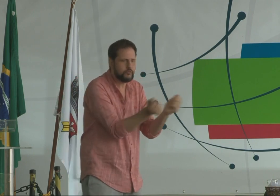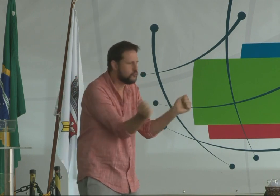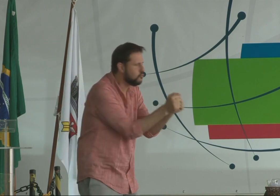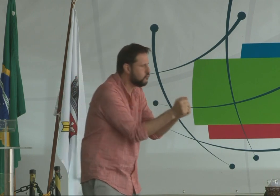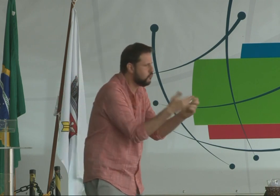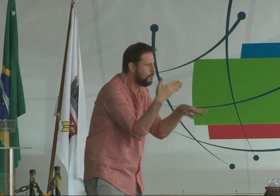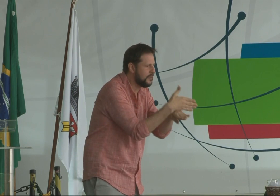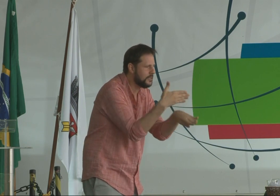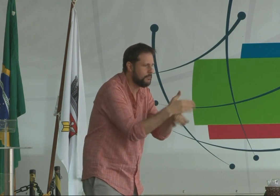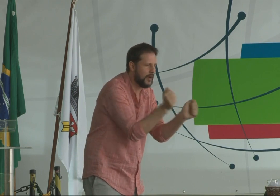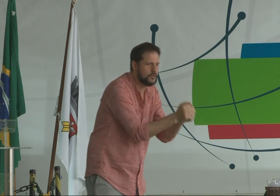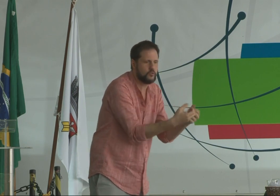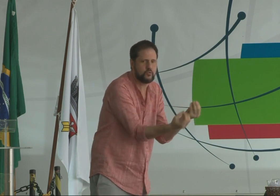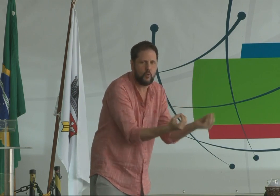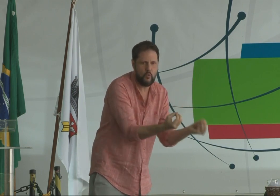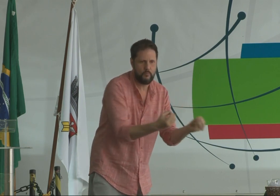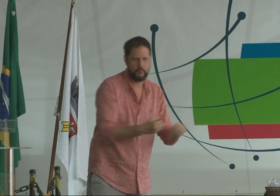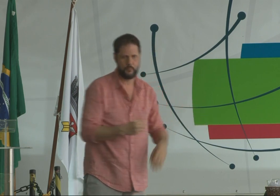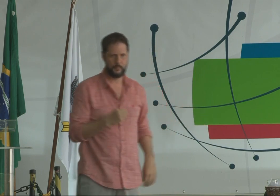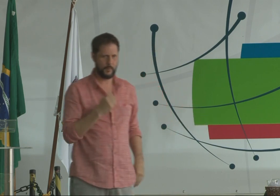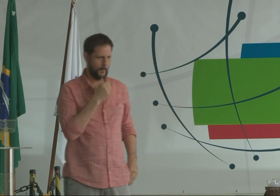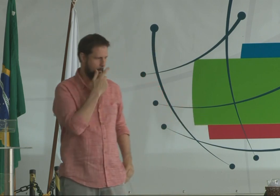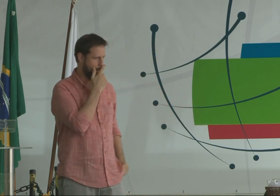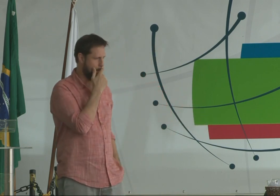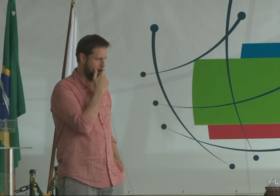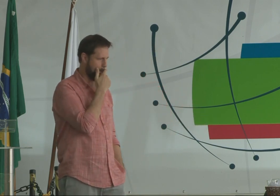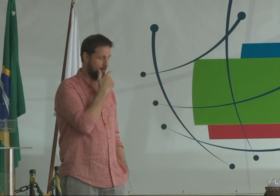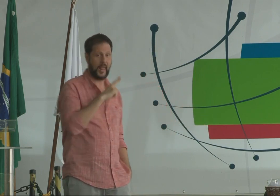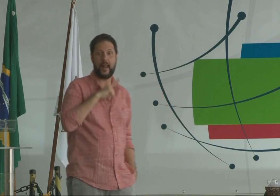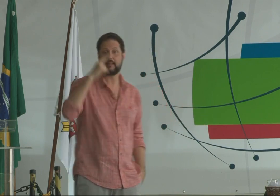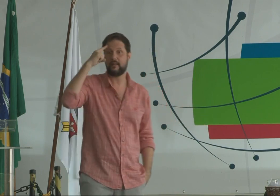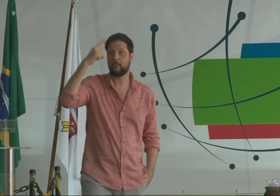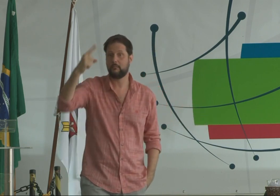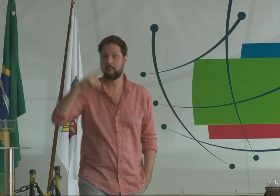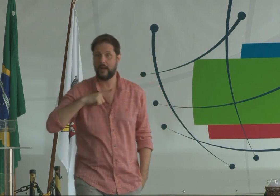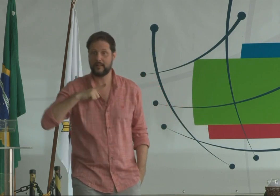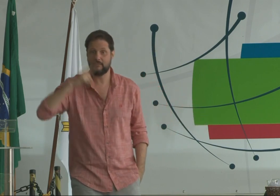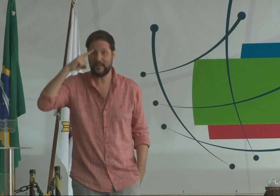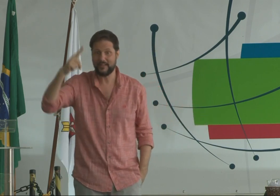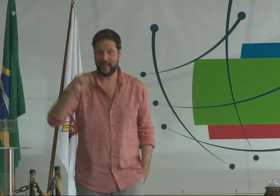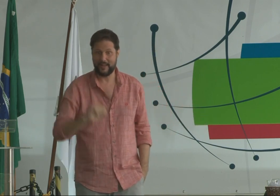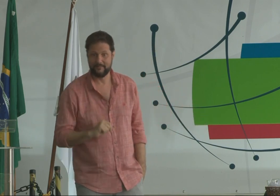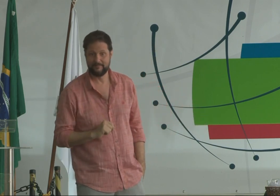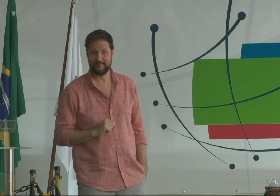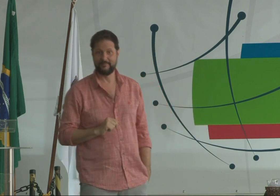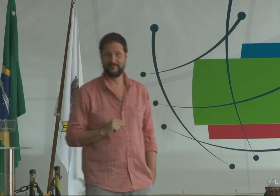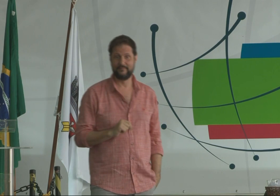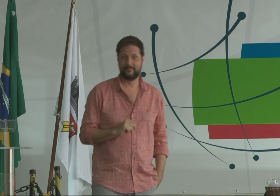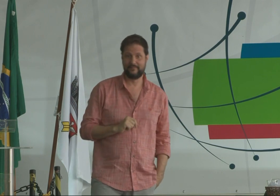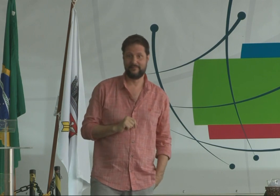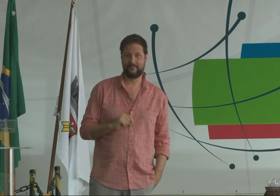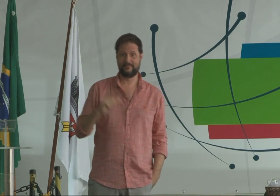pensava em pensar estratégias de como eu poderia participar disso de alguma forma. e... ela teve uma ideia, que foi o